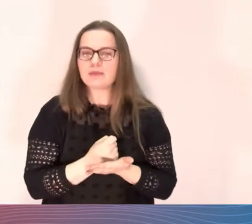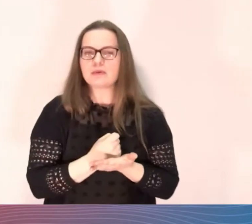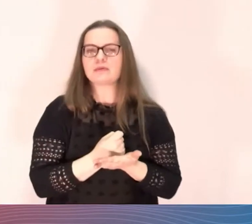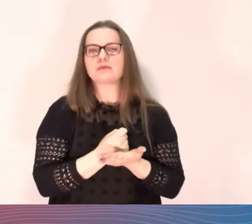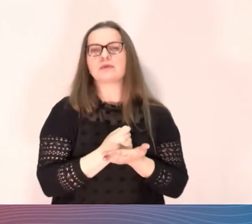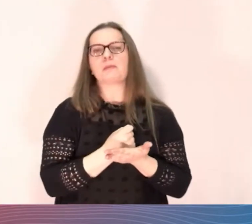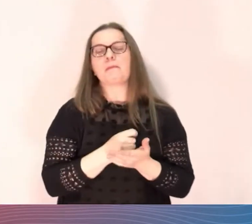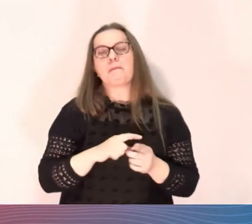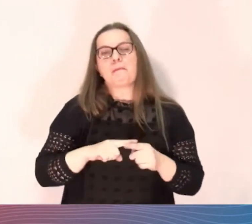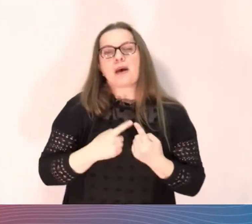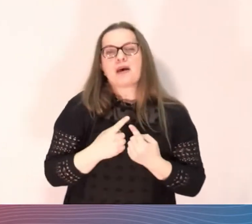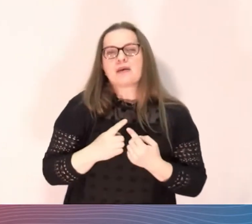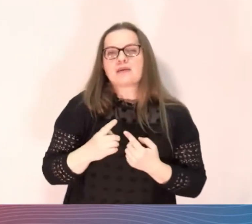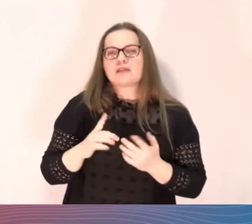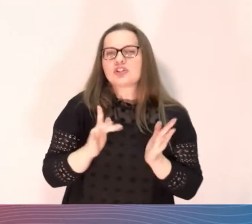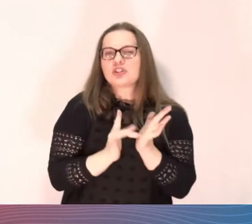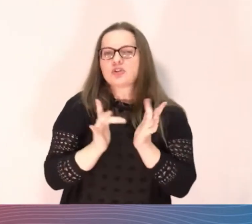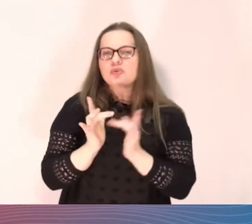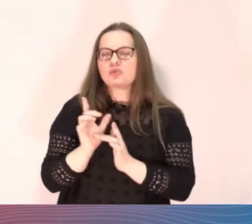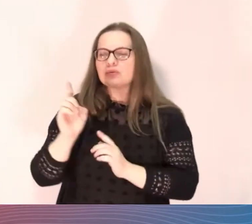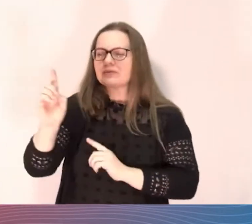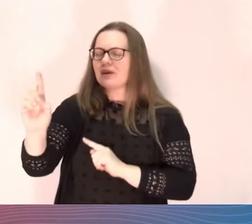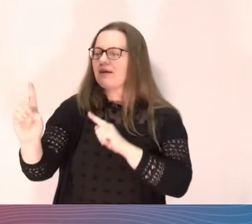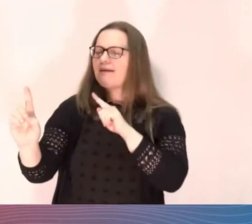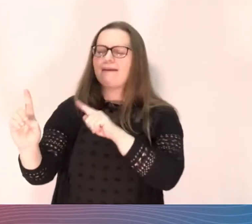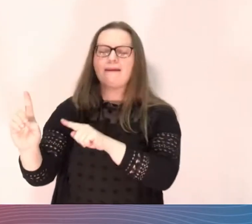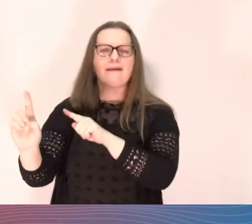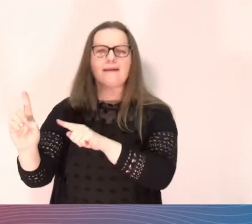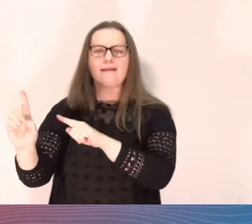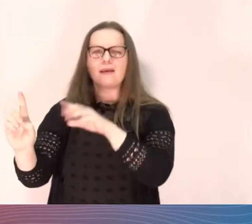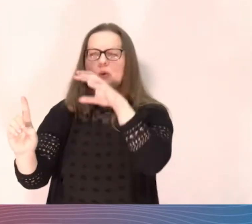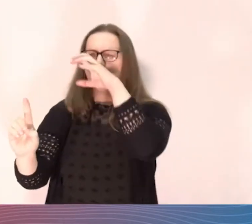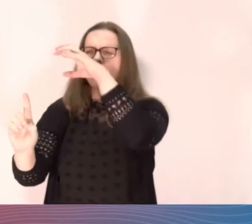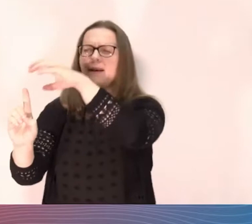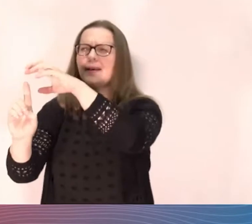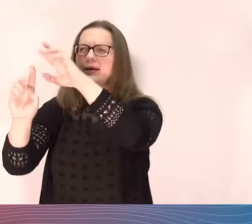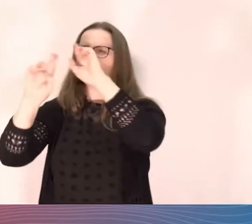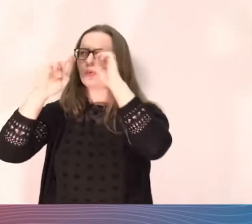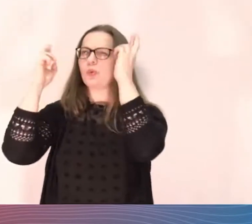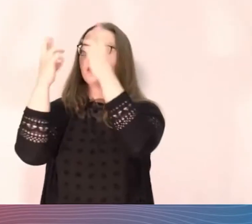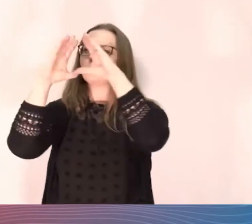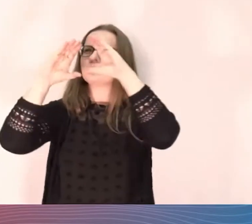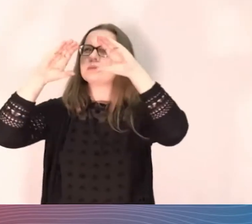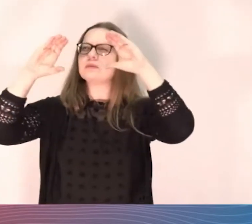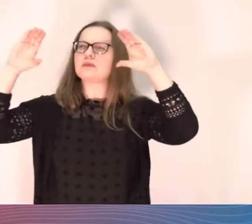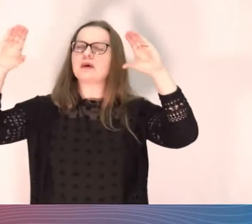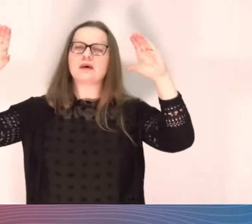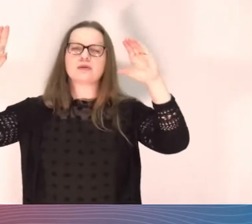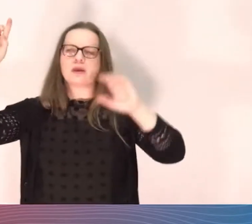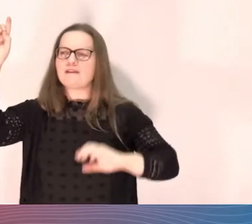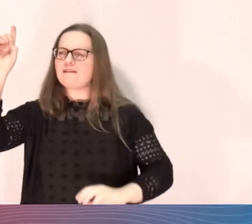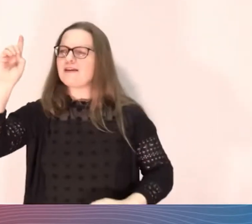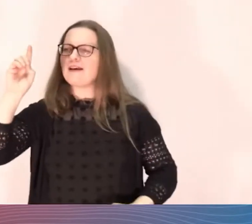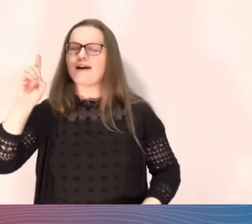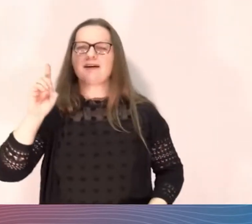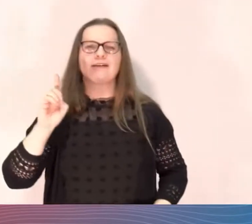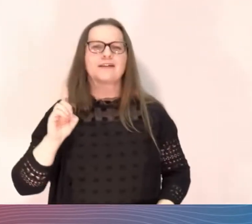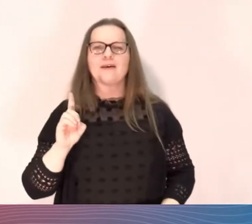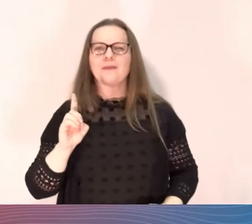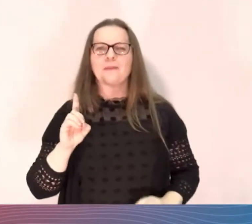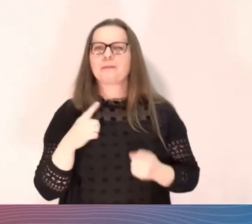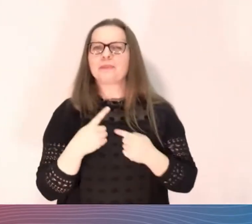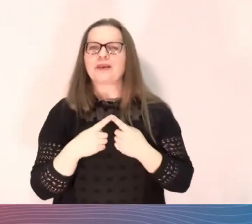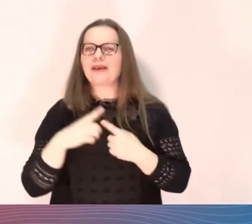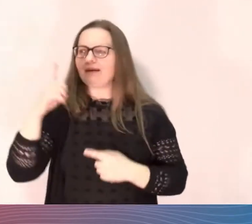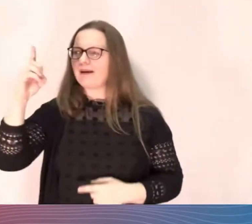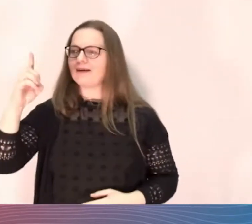Mas ele, como rei do reino dos céus, ele veio buscar pecadores, ele veio buscar ovelhas